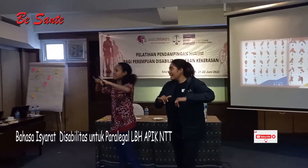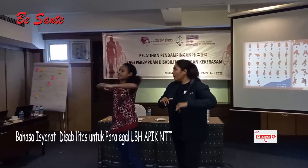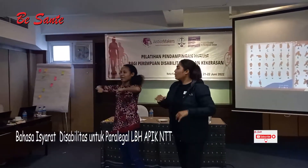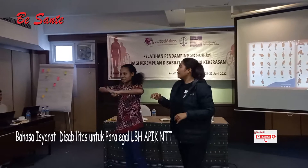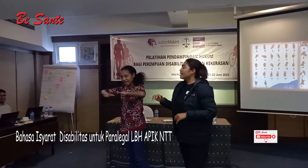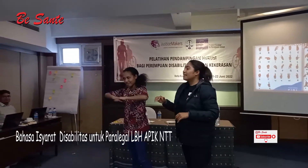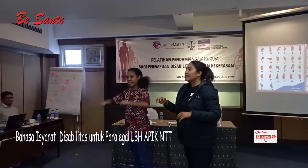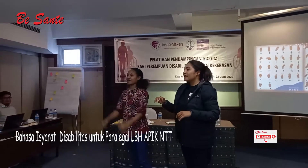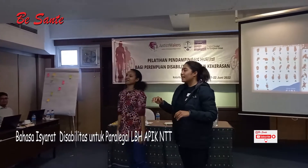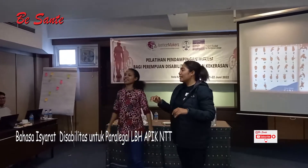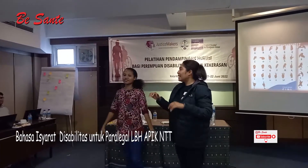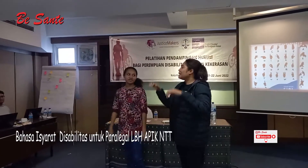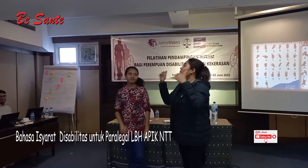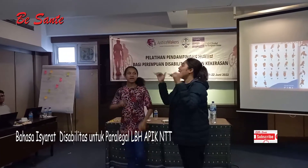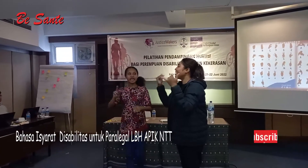Oh bukan, ini bermain.